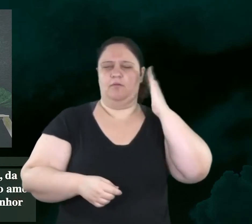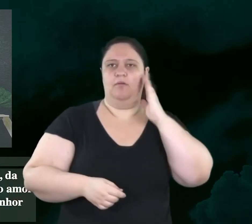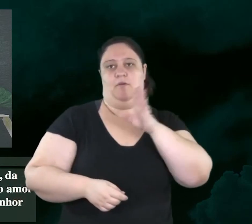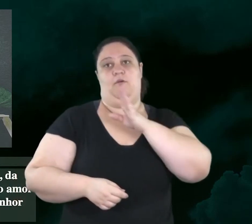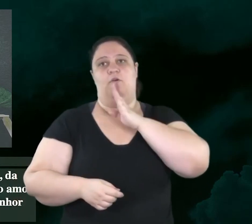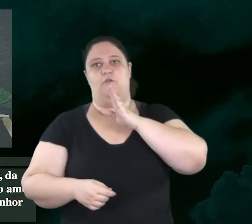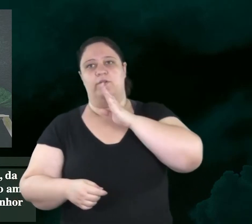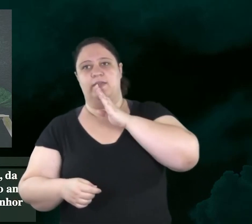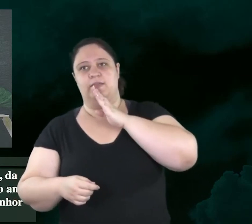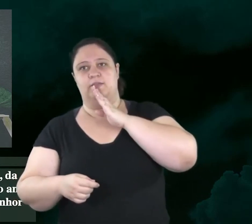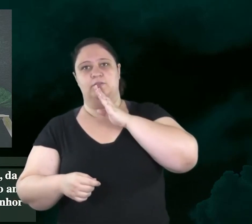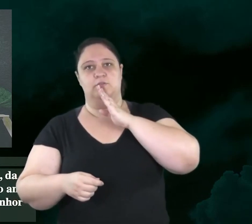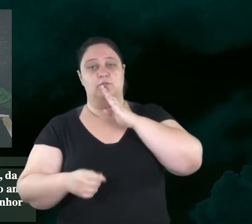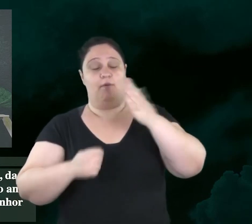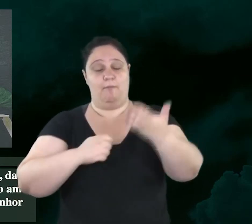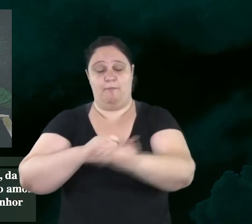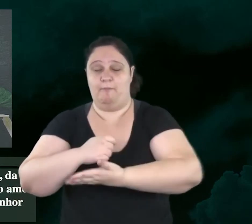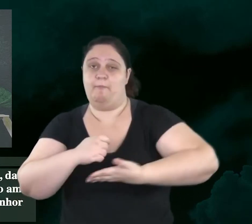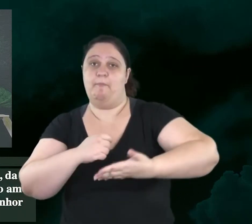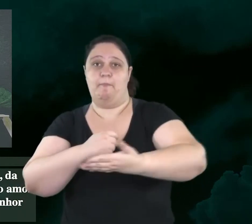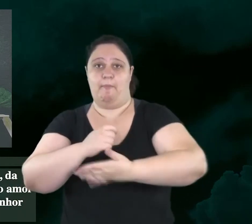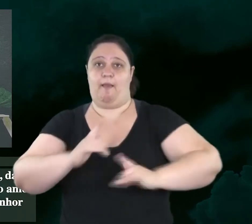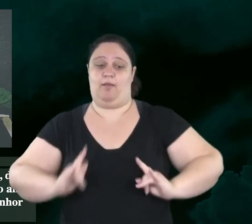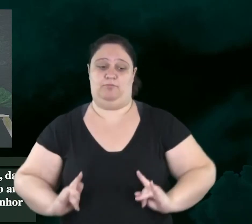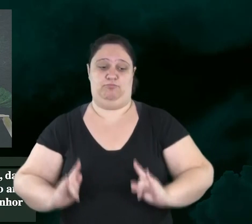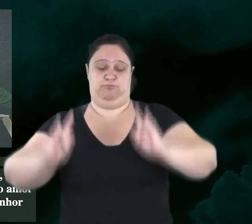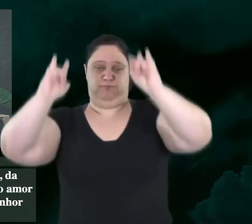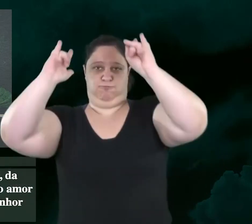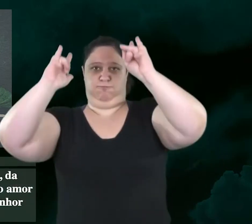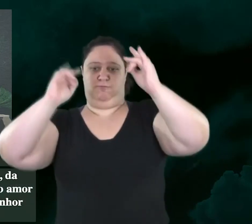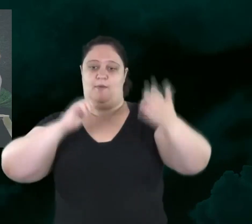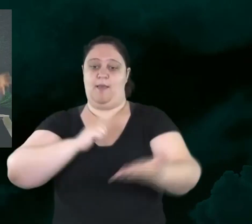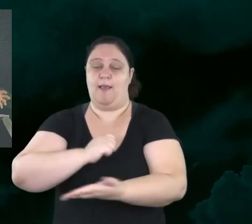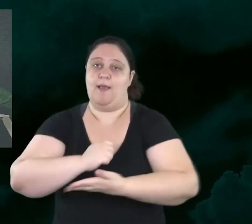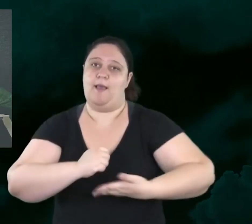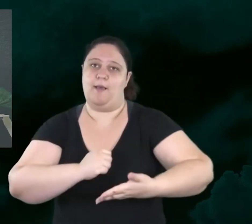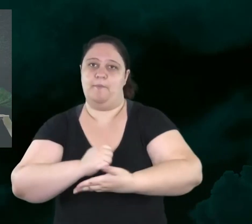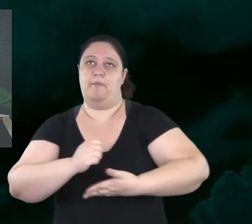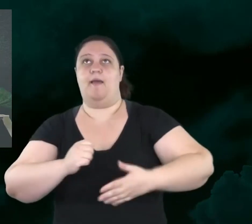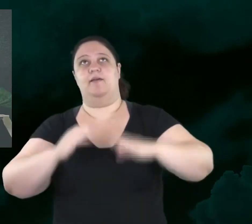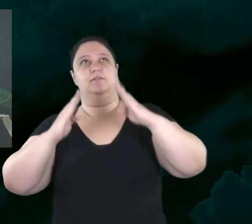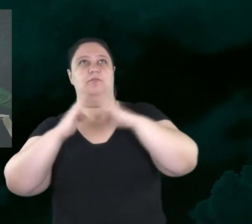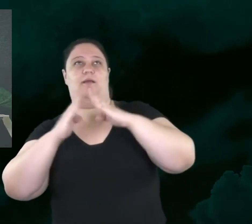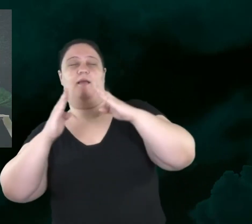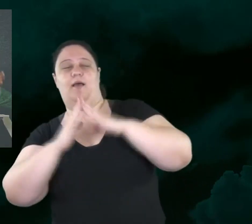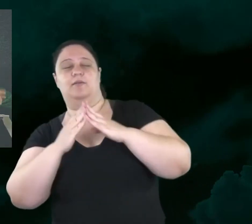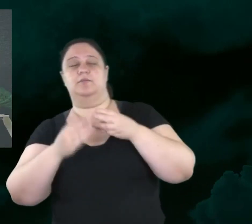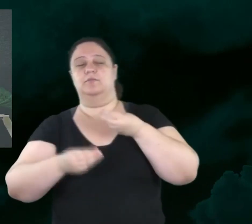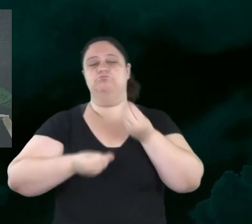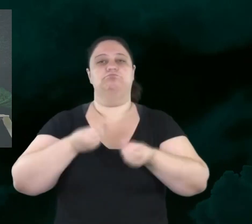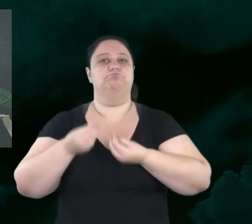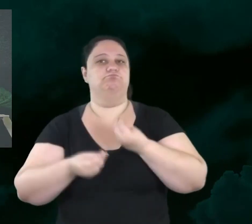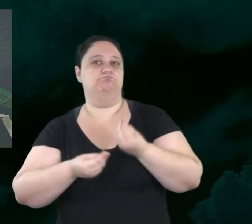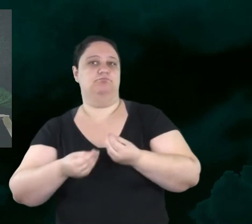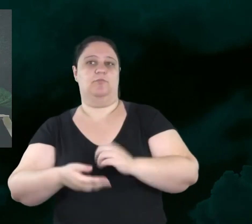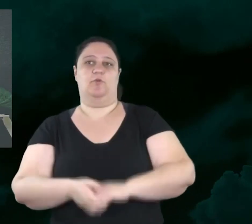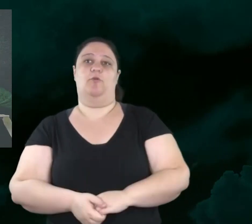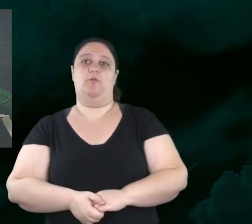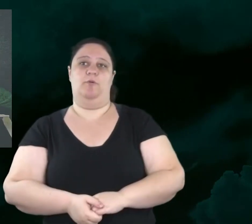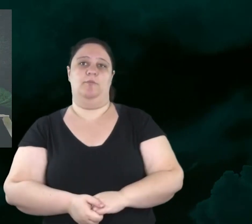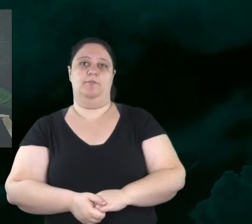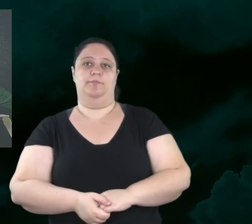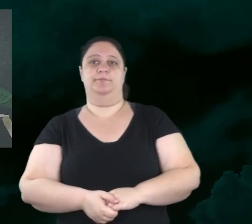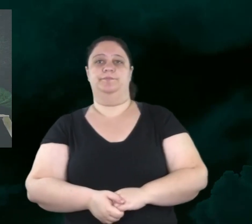né? E a estrutura de um edifício, a estrutura de uma casa, a estrutura, né, de uma